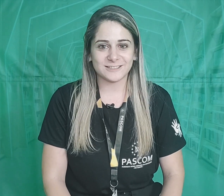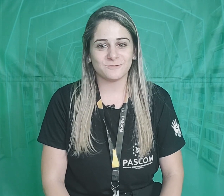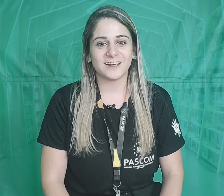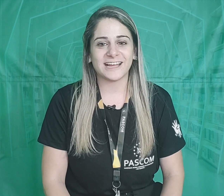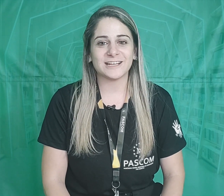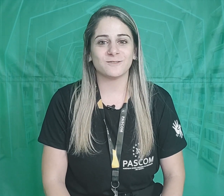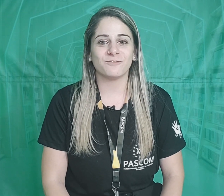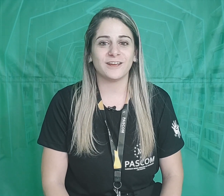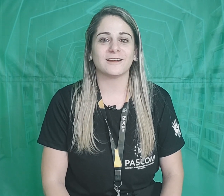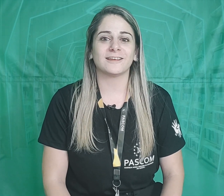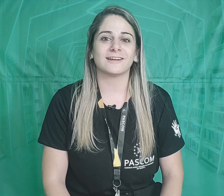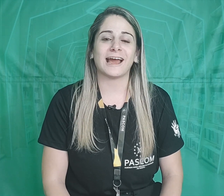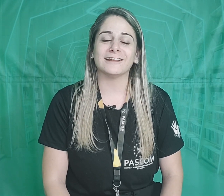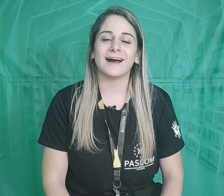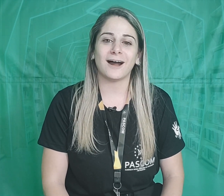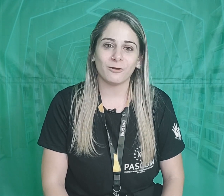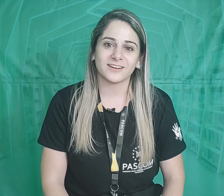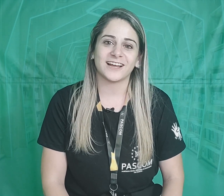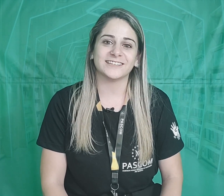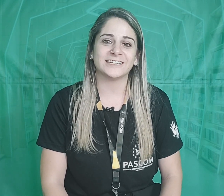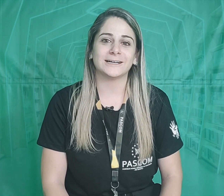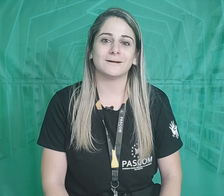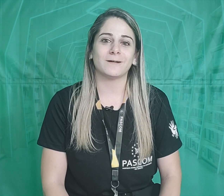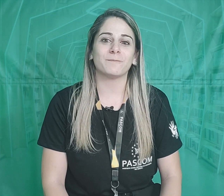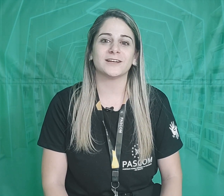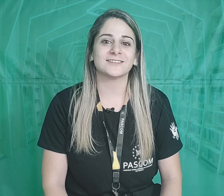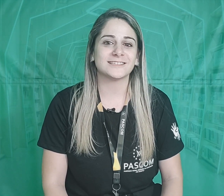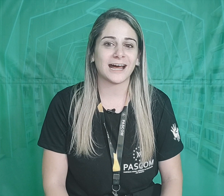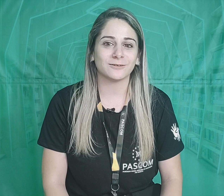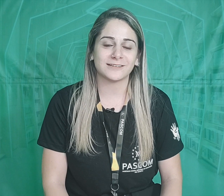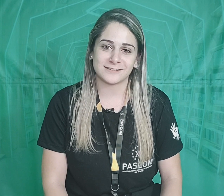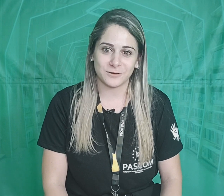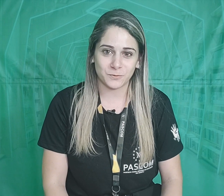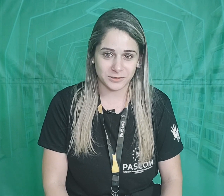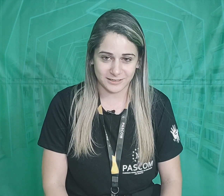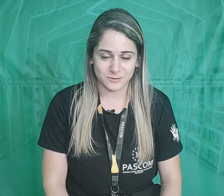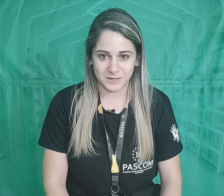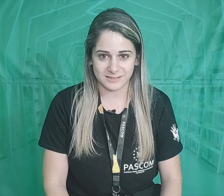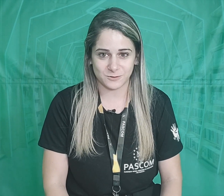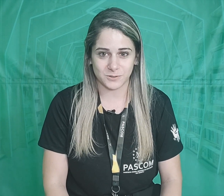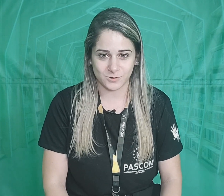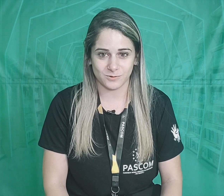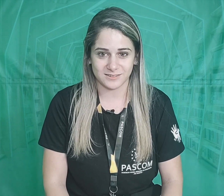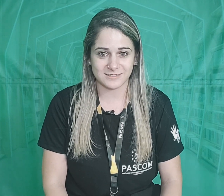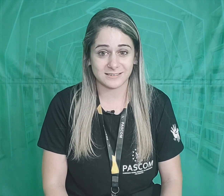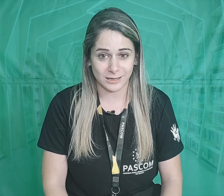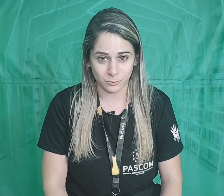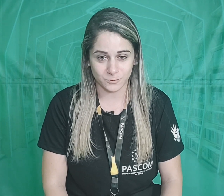de verdade em ver que cada aula, cada aprendizado está sendo importante para essas pessoas, esses alunos.